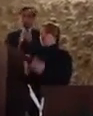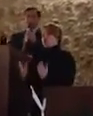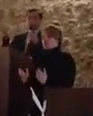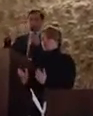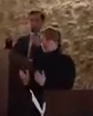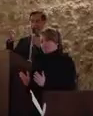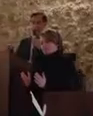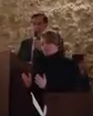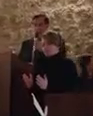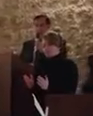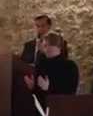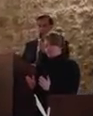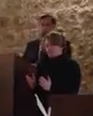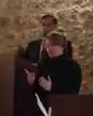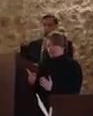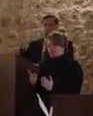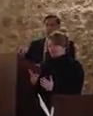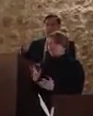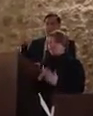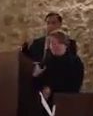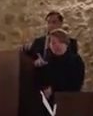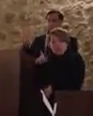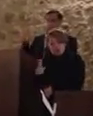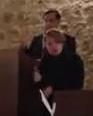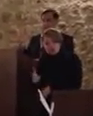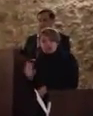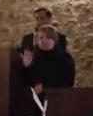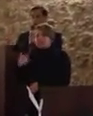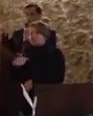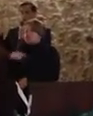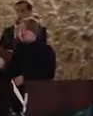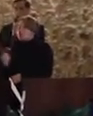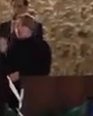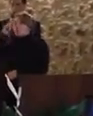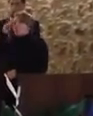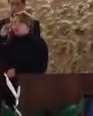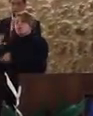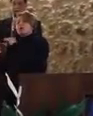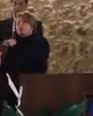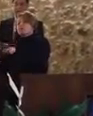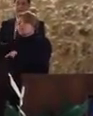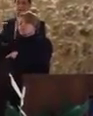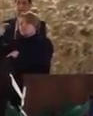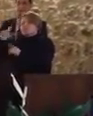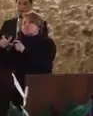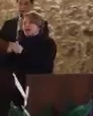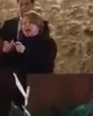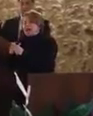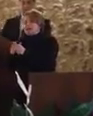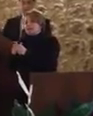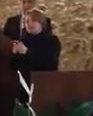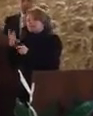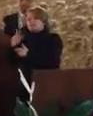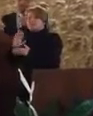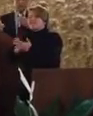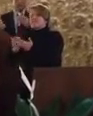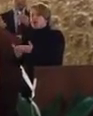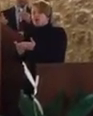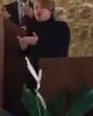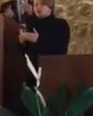Non c'è volontariato se noi non facciamo crescere la cultura di questo paese verso i valori